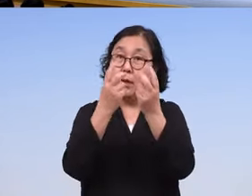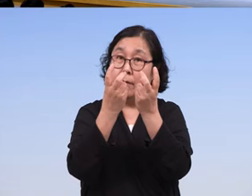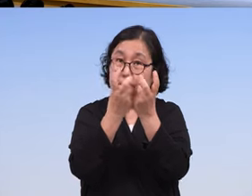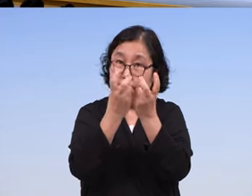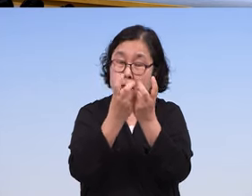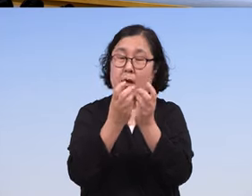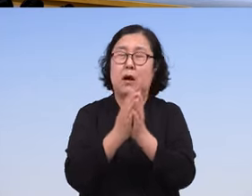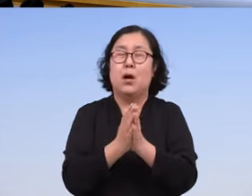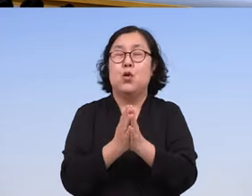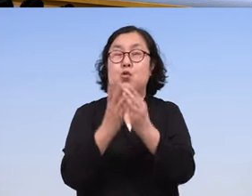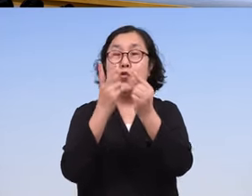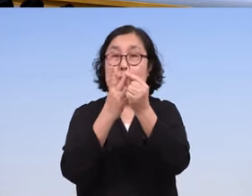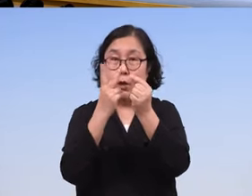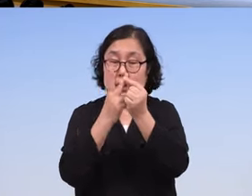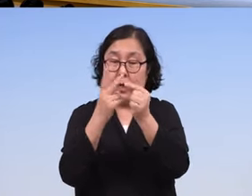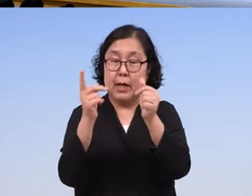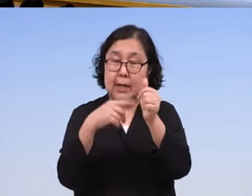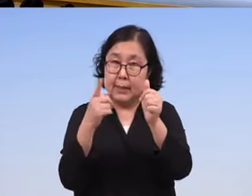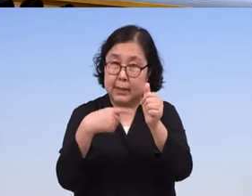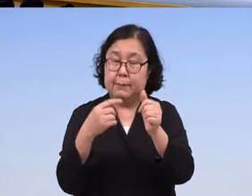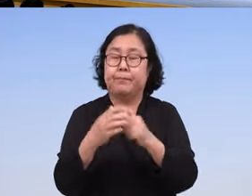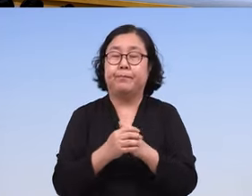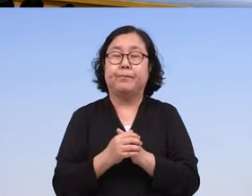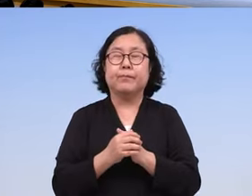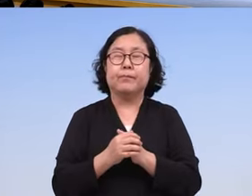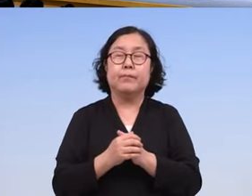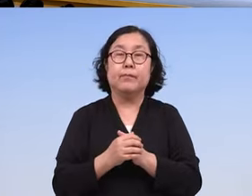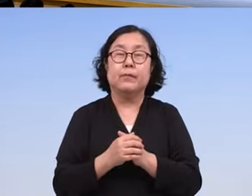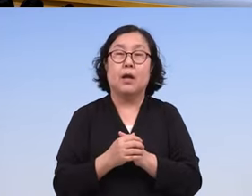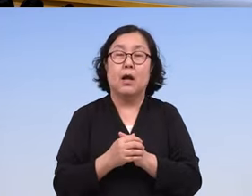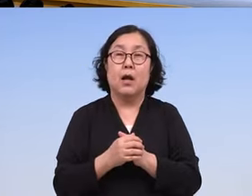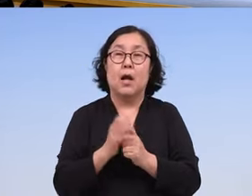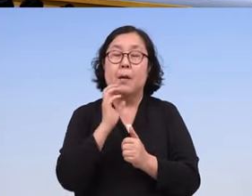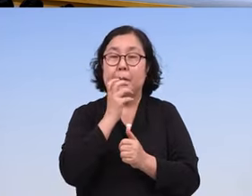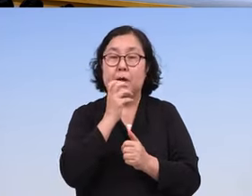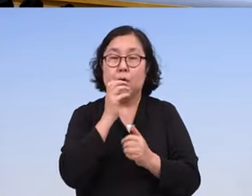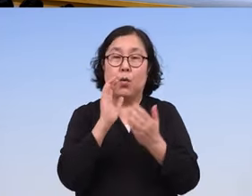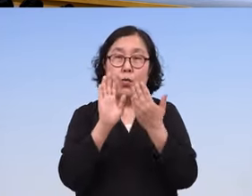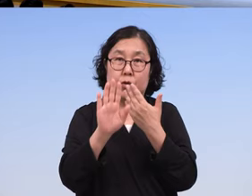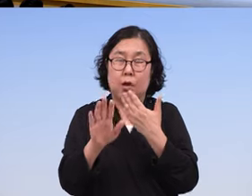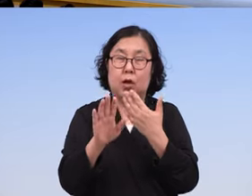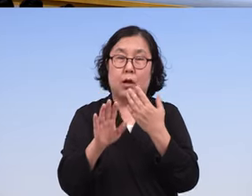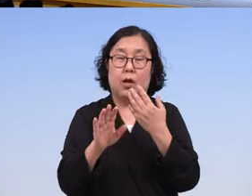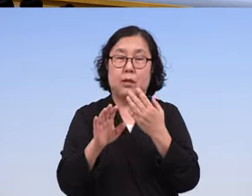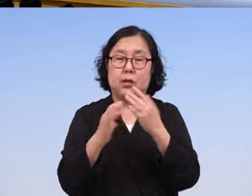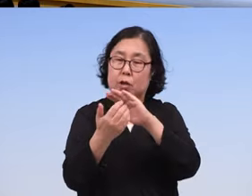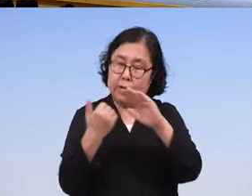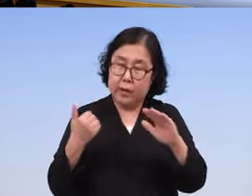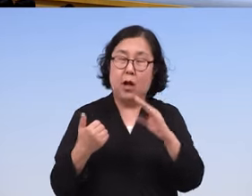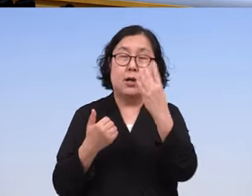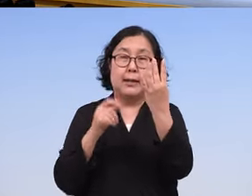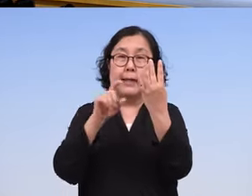이게 첫 번째 지침이고요. 그 다음 두 번째 지침을 보시겠습니까? 바로 그 다음 베드로전서 4장 8절입니다.